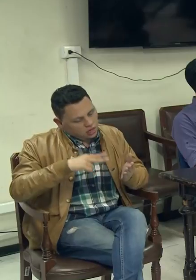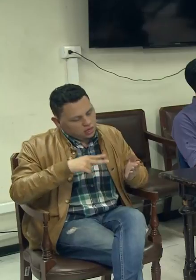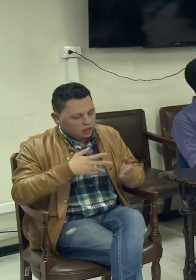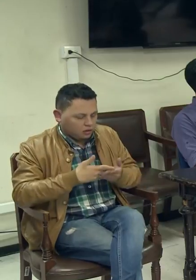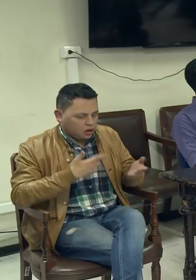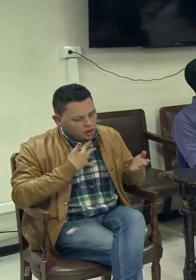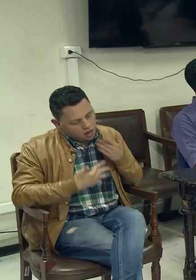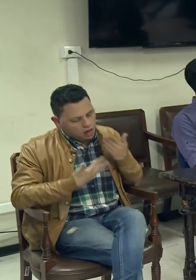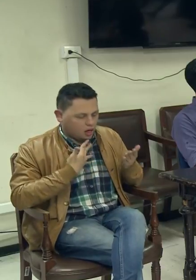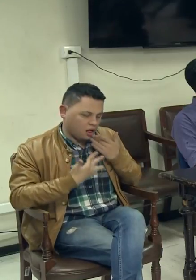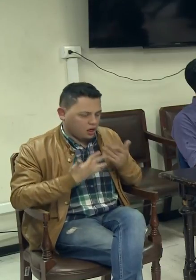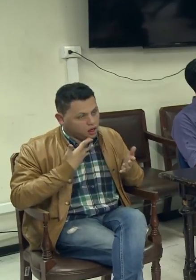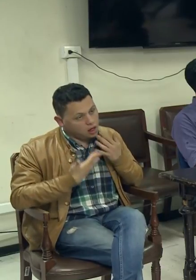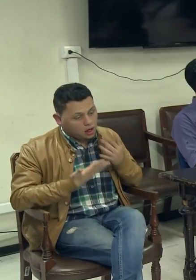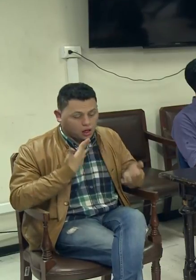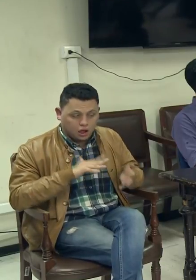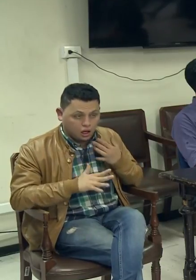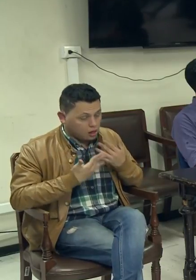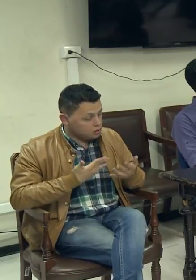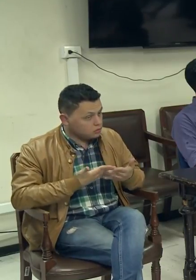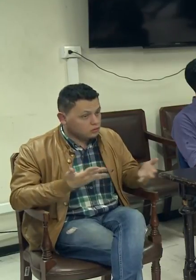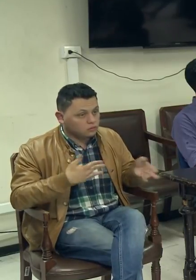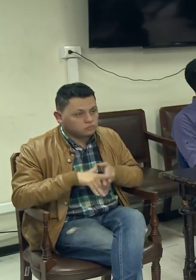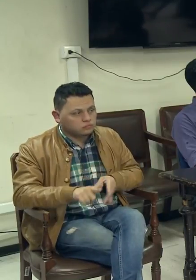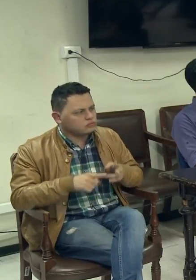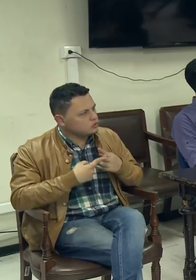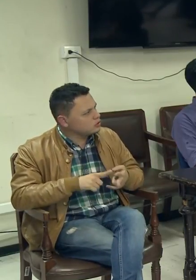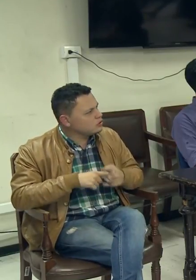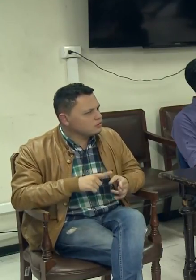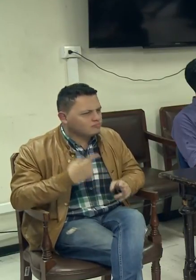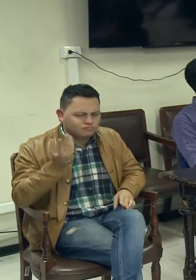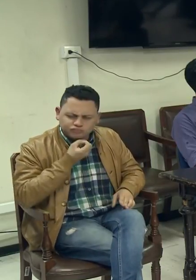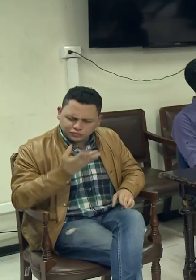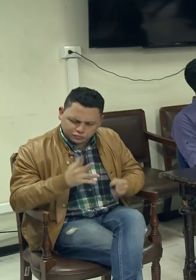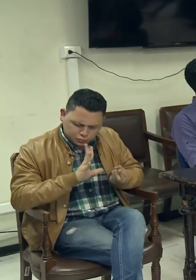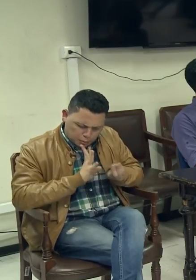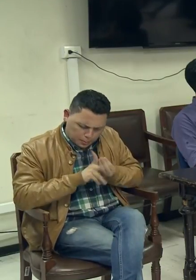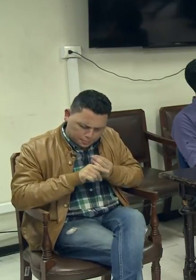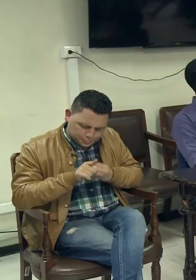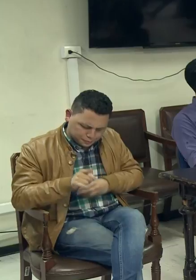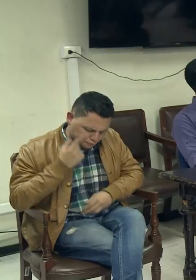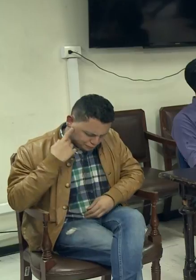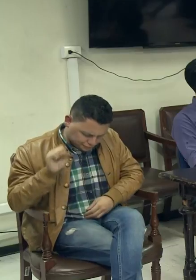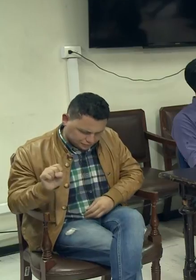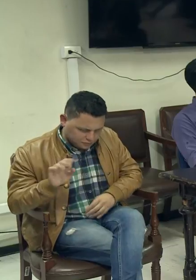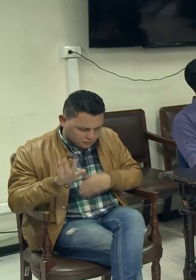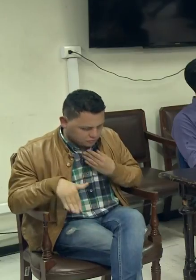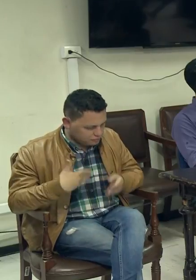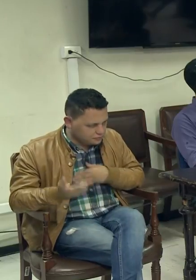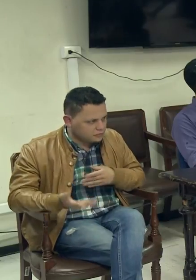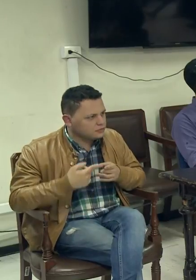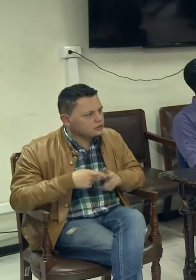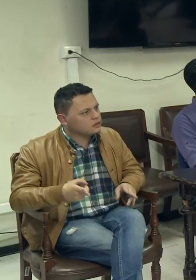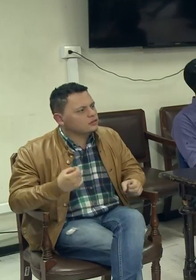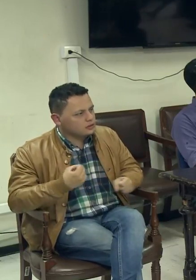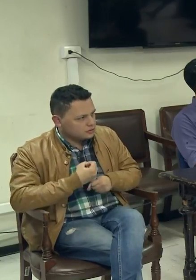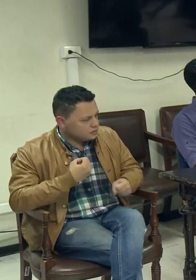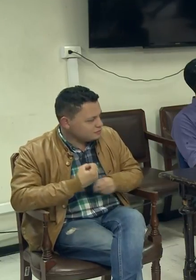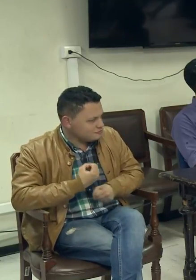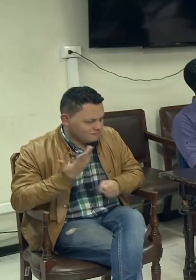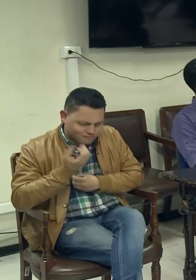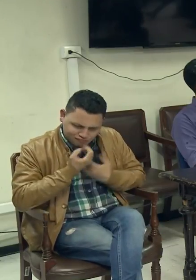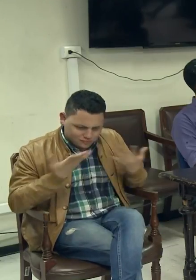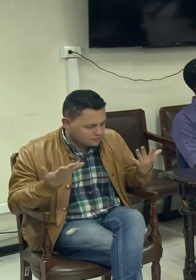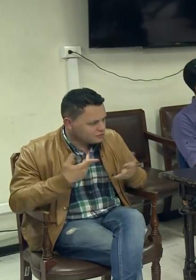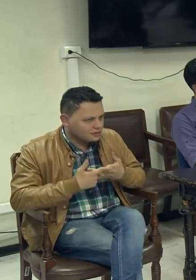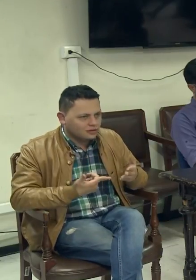a platicar. Después de 3 años, tuve un taller fantástico de estética feminista con ellas y de trabajos